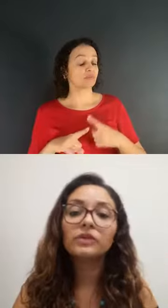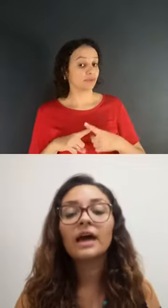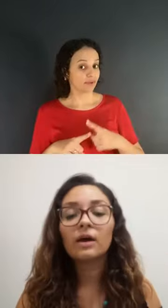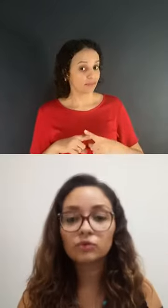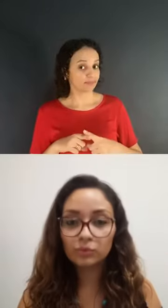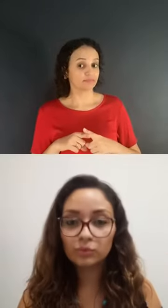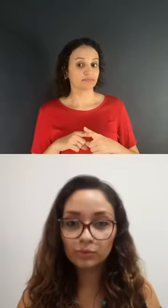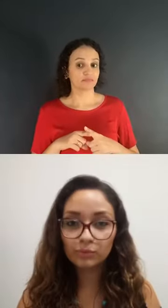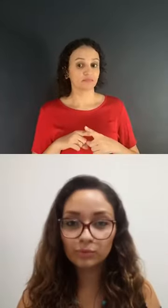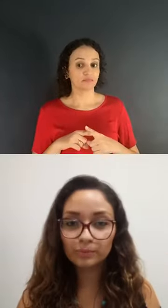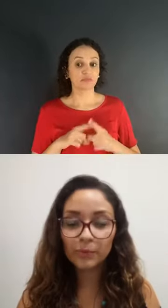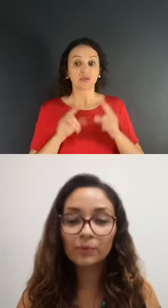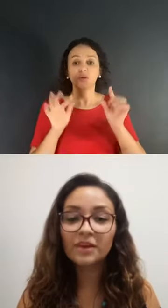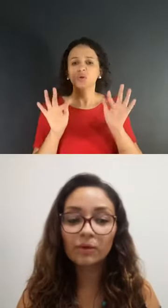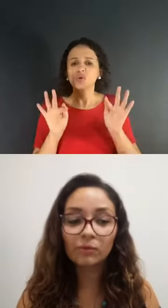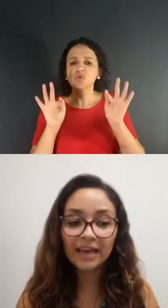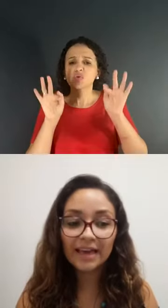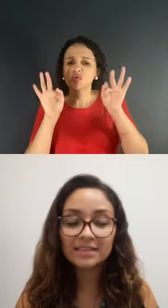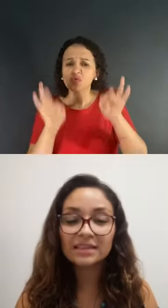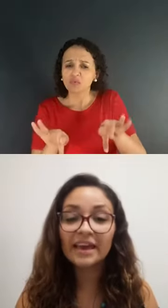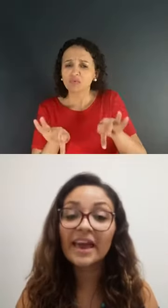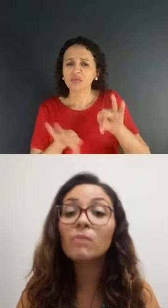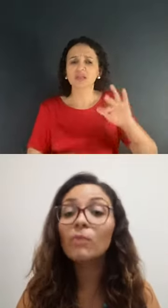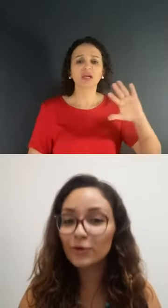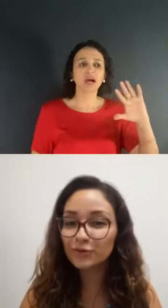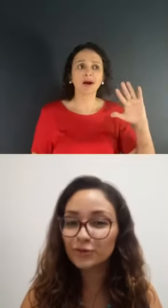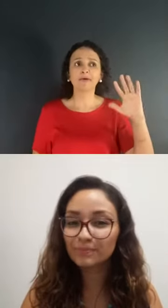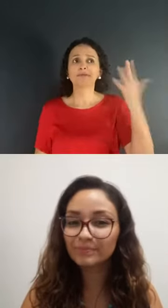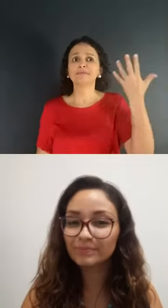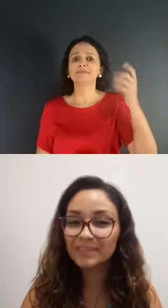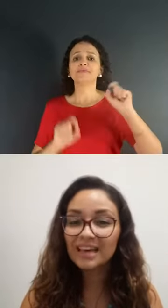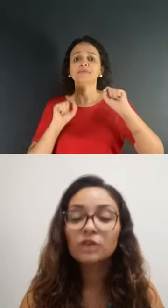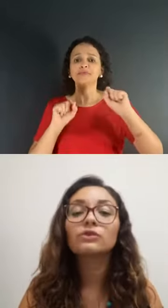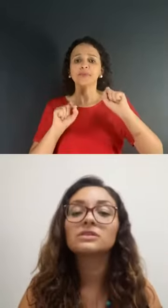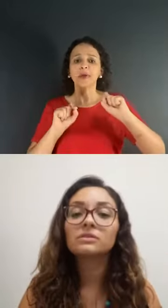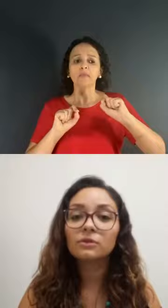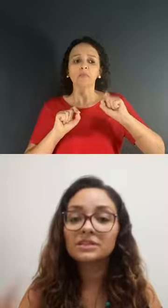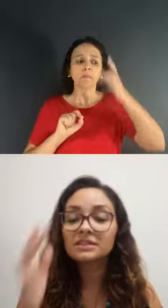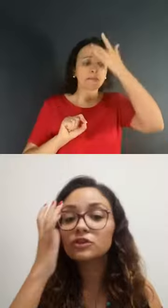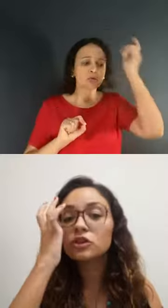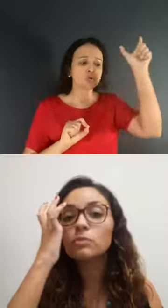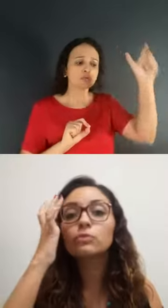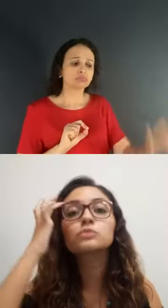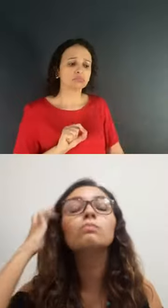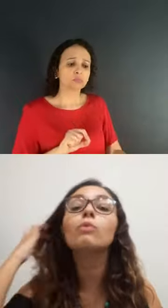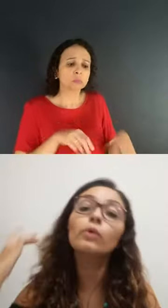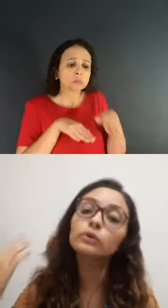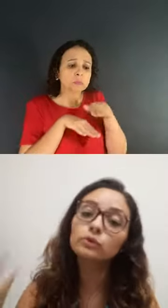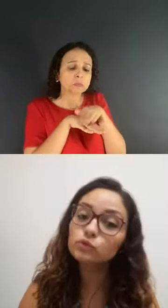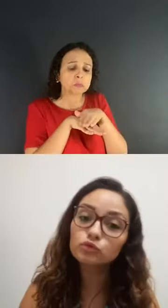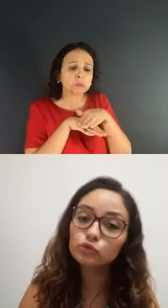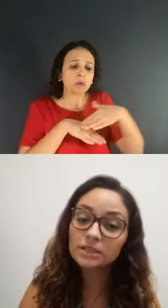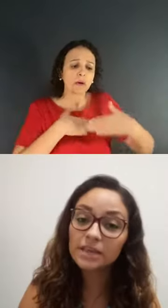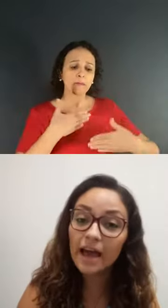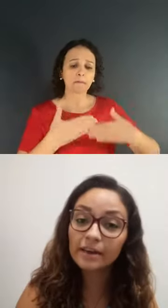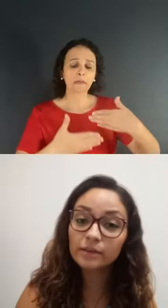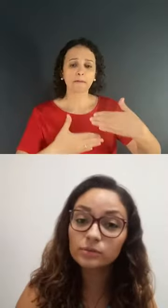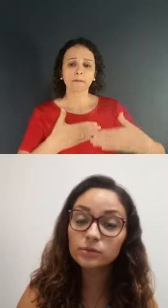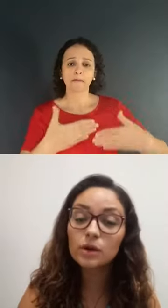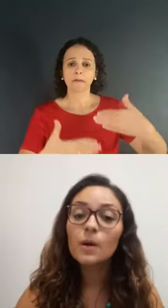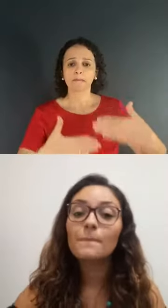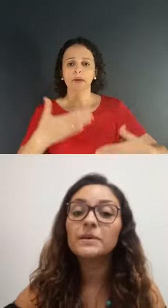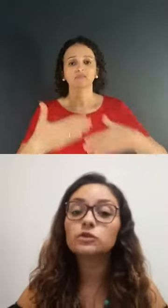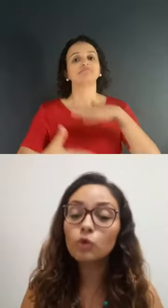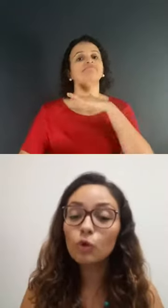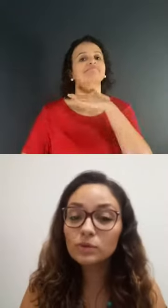no final de tudo, o que acontece é a morte. Nós assistimos muito nos